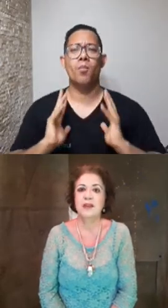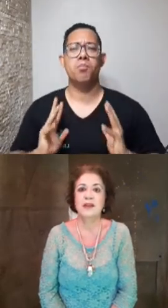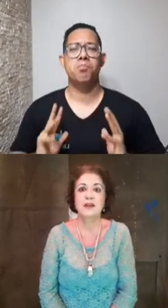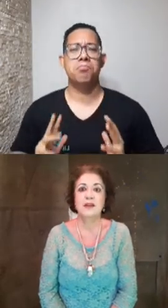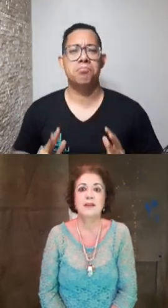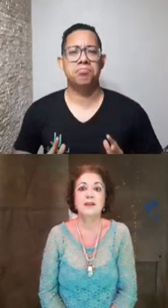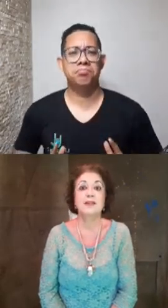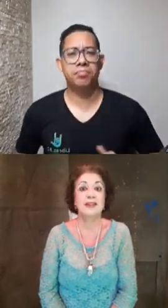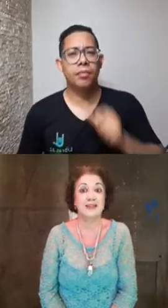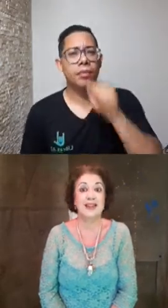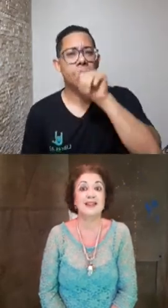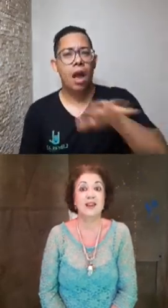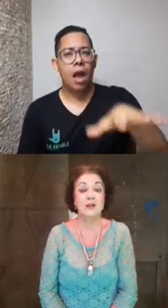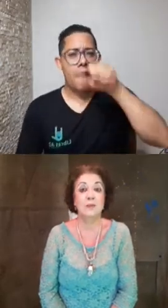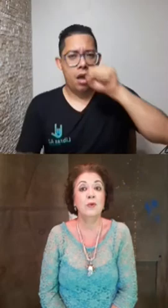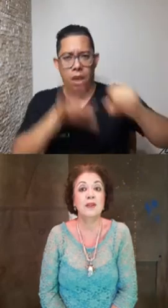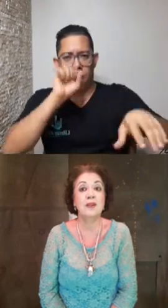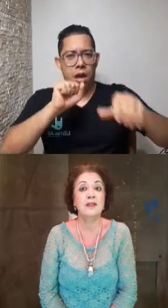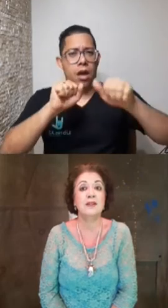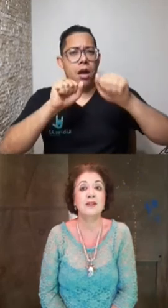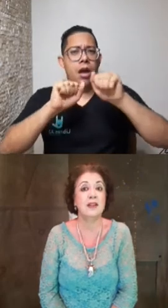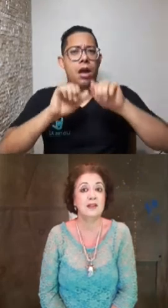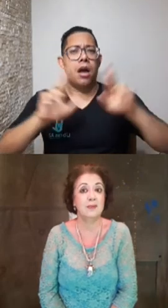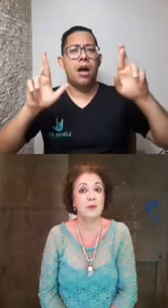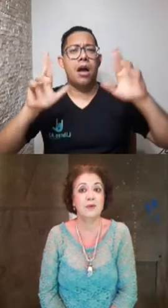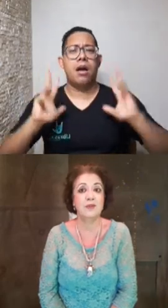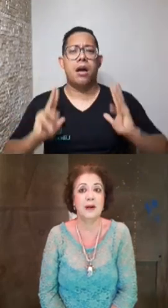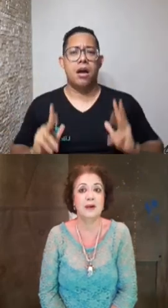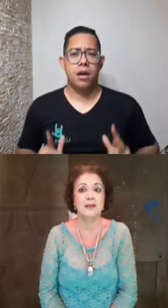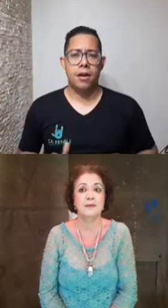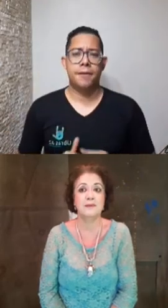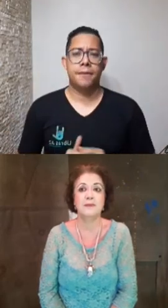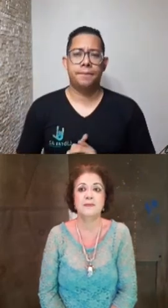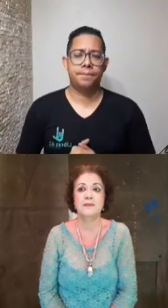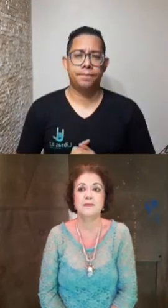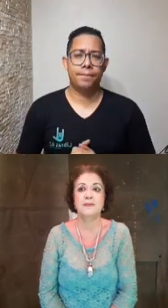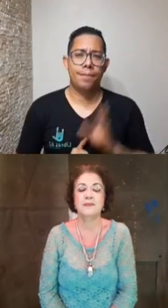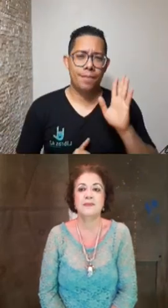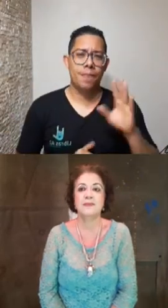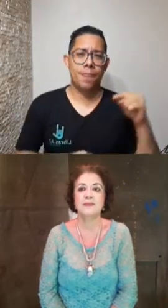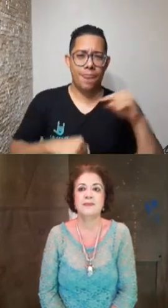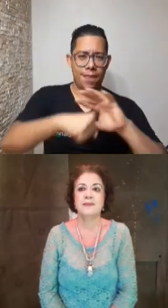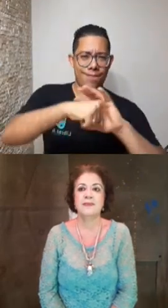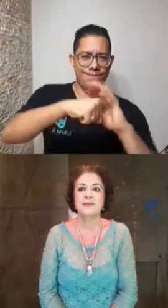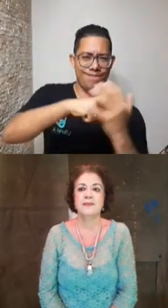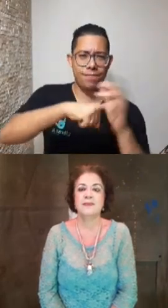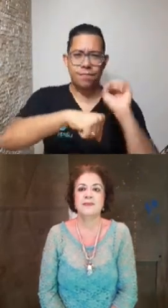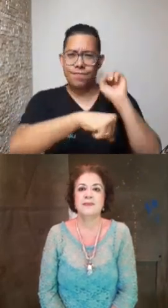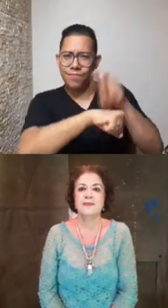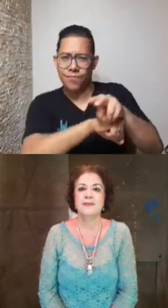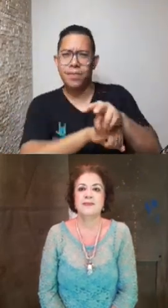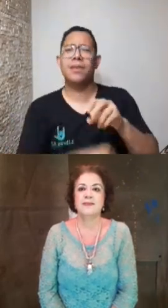e que está trazendo muita tristeza por onde passa.